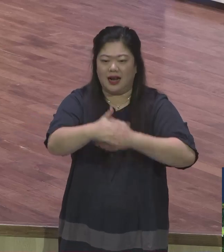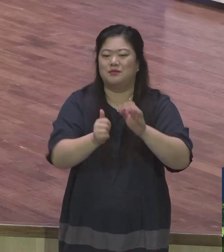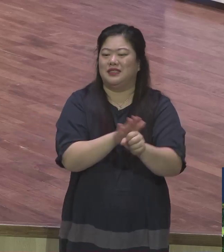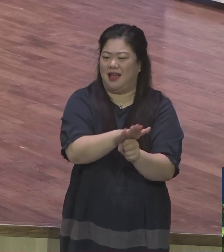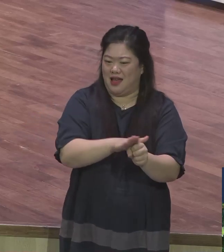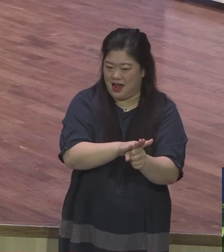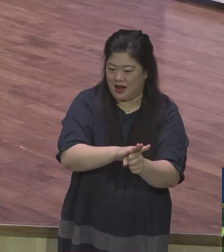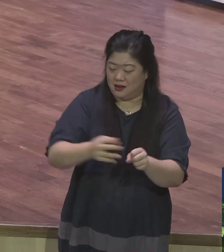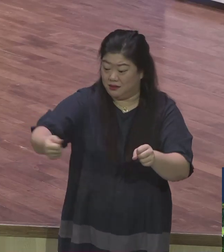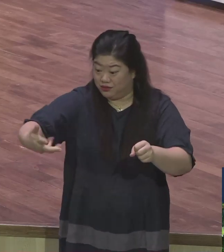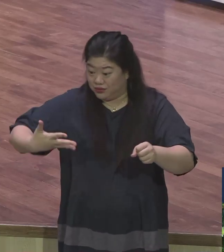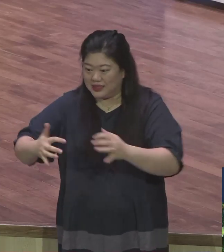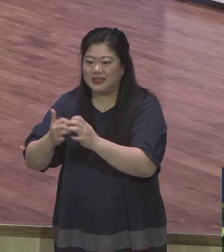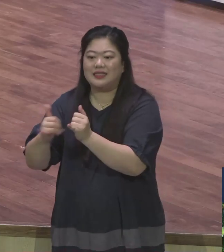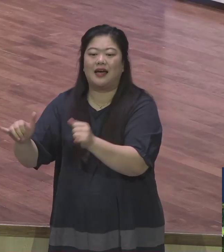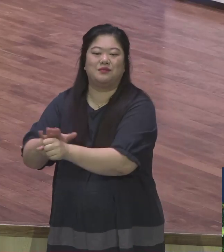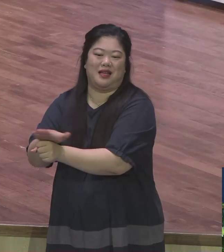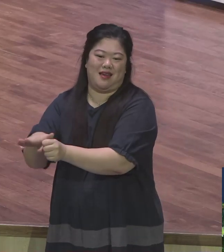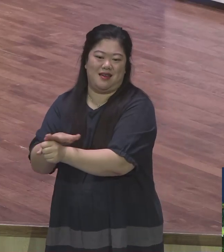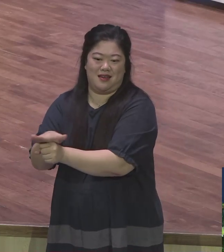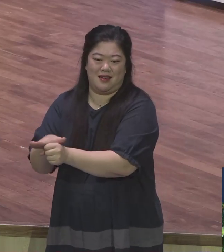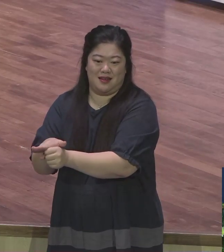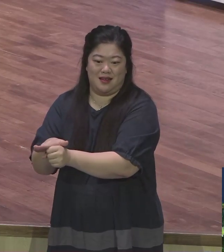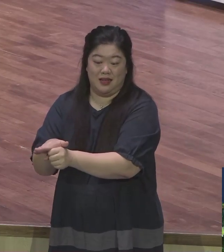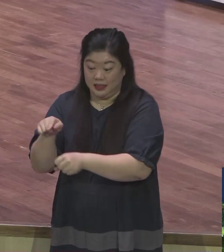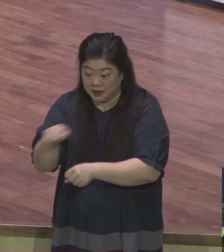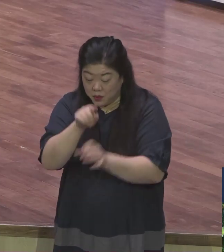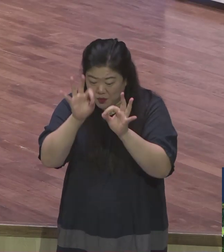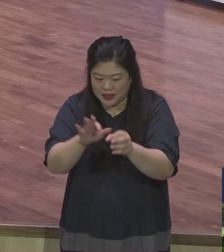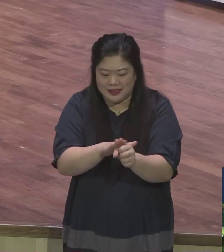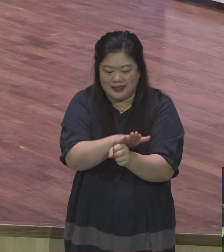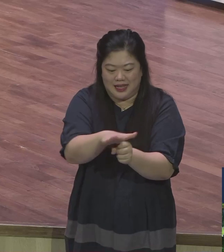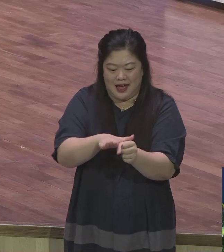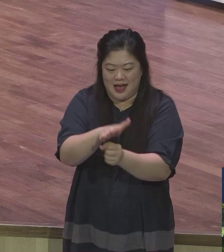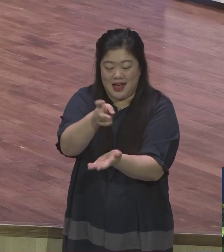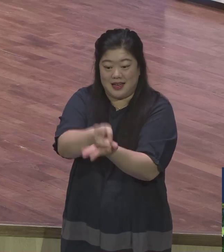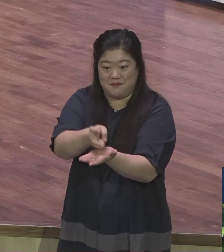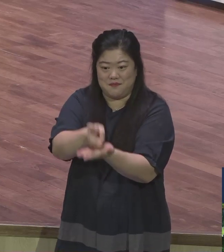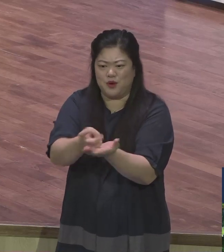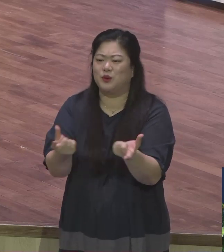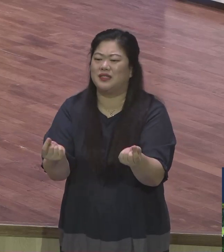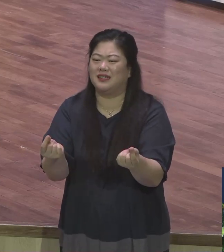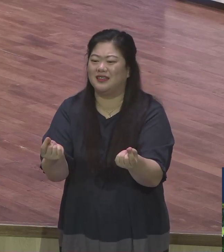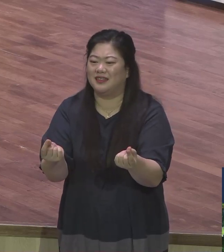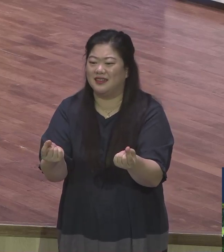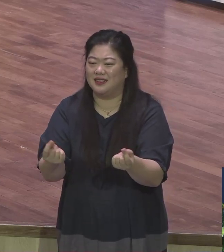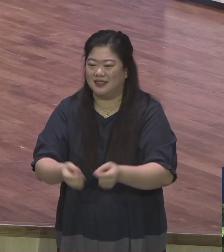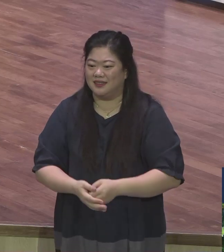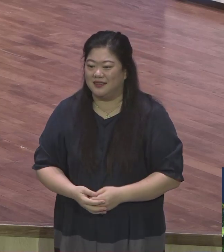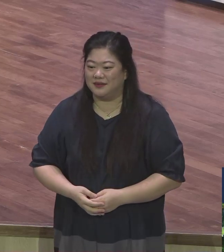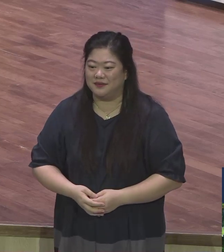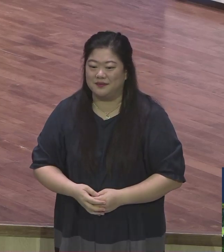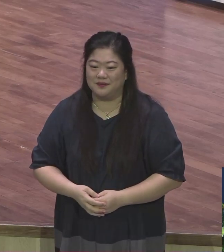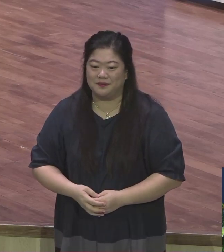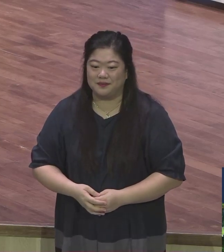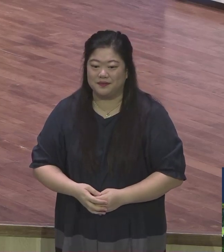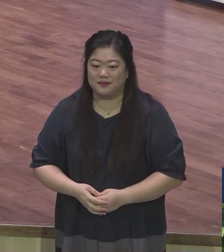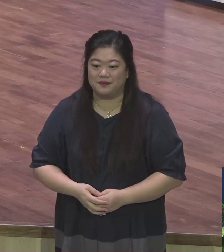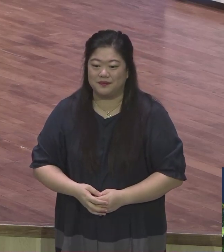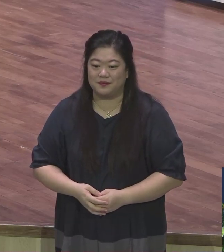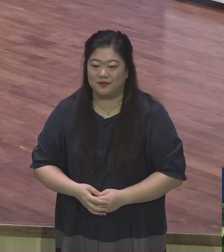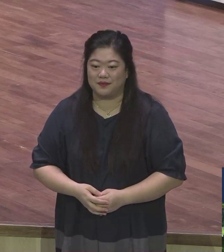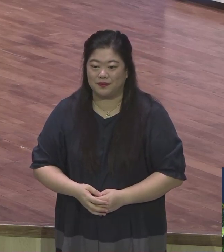사랑의 계명이다. 말이에요. 사랑의 계명. 본문에서 사도 바울은 특히 우리가 다른